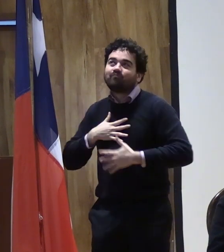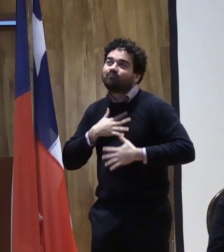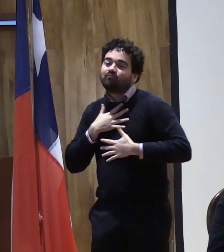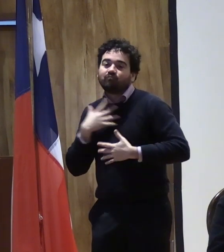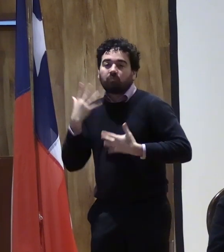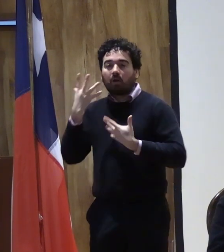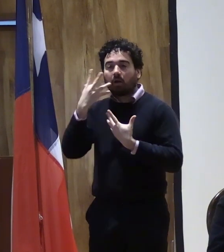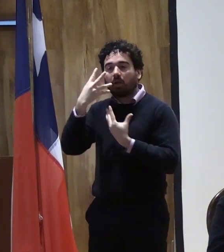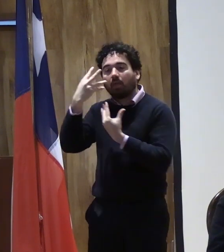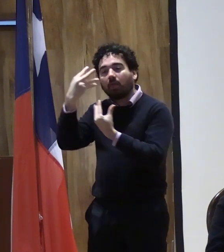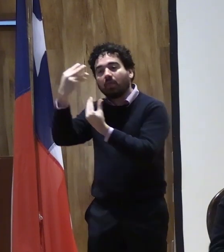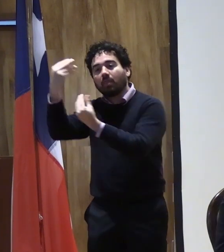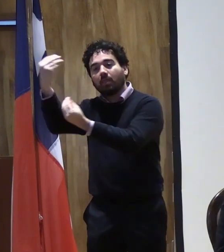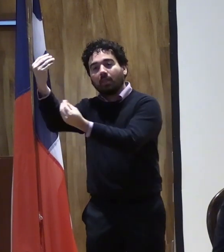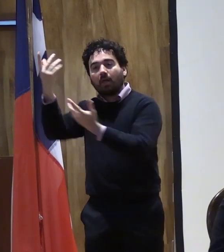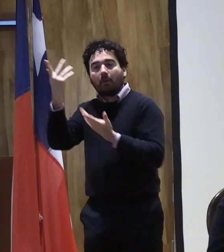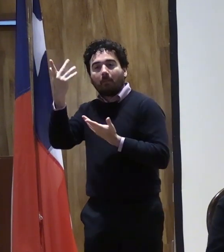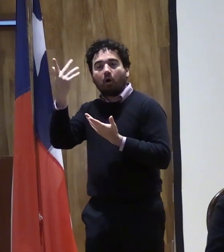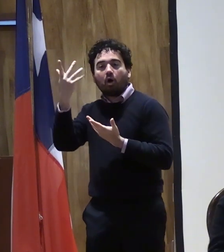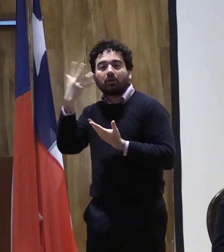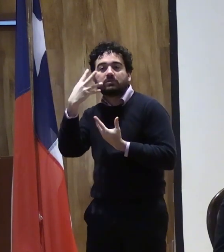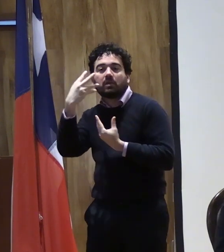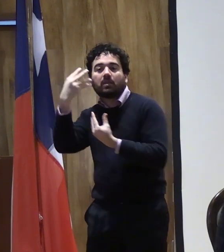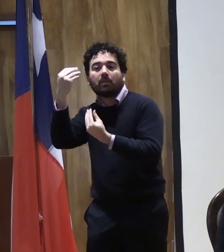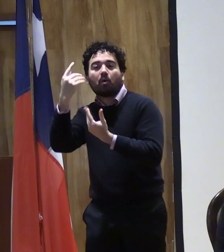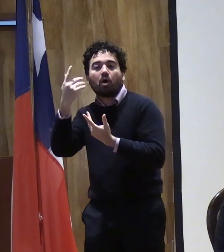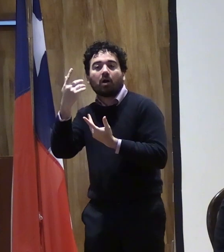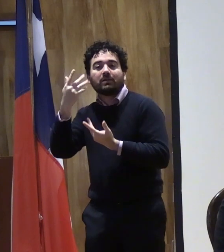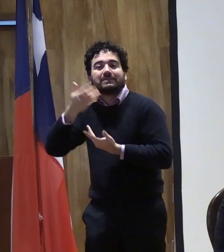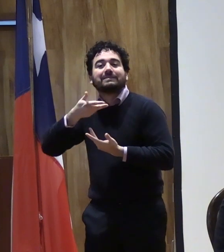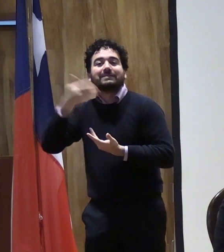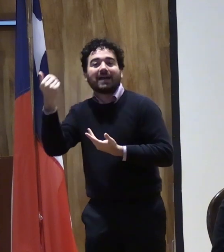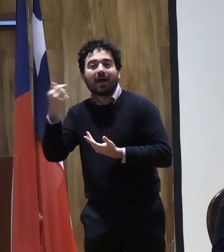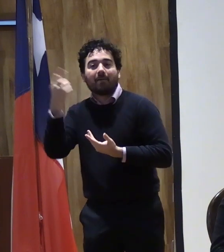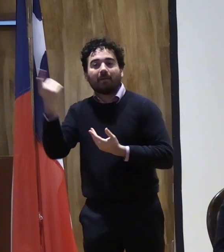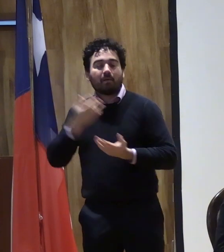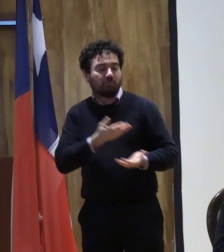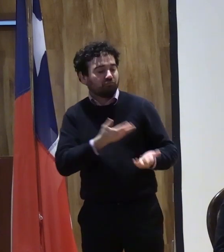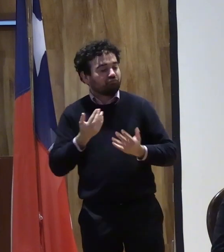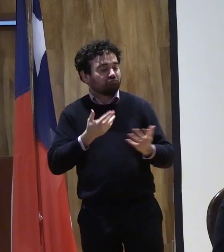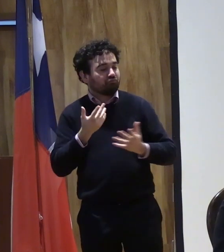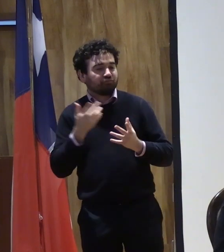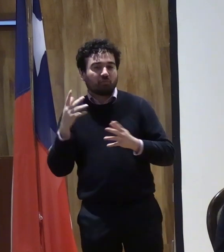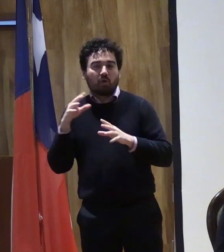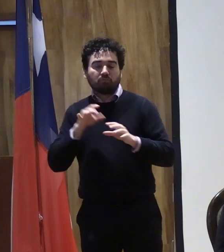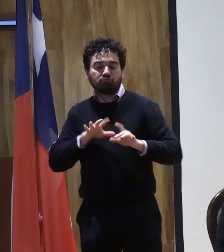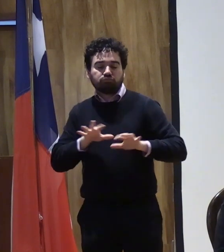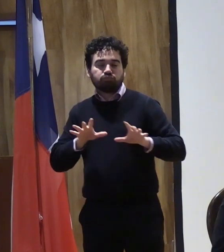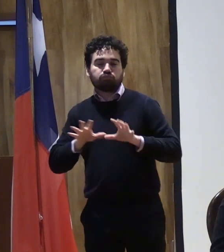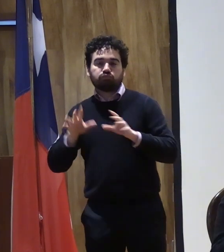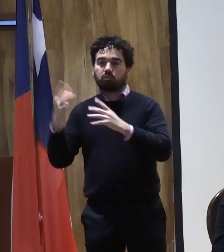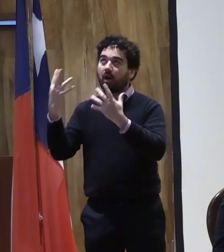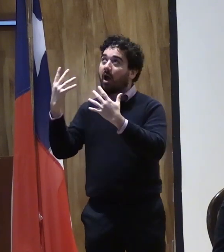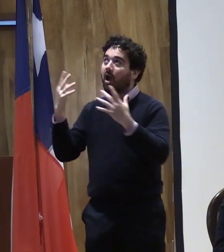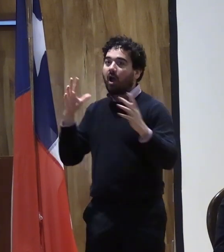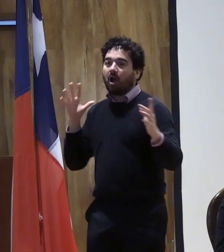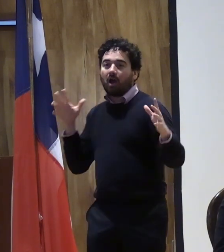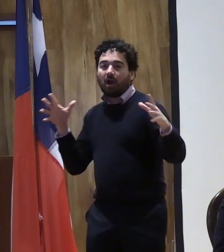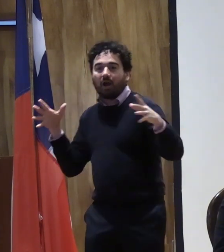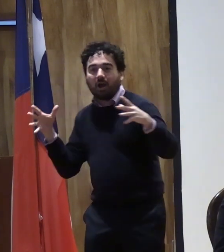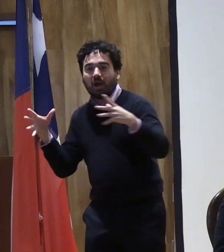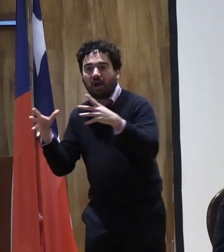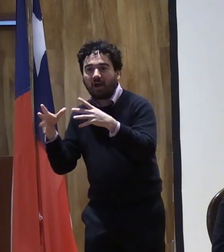algo que convoca, que une. Y este es el propósito de esta semana, justamente, ver